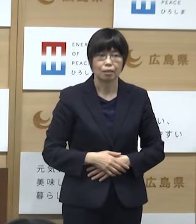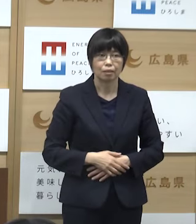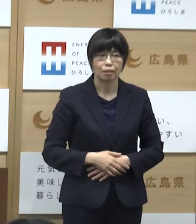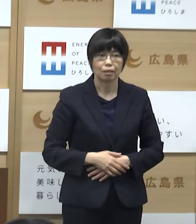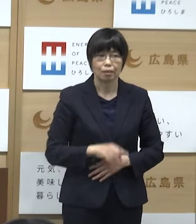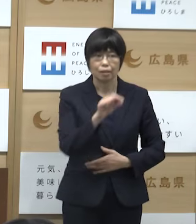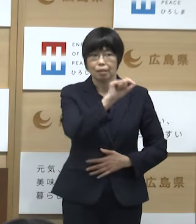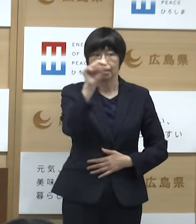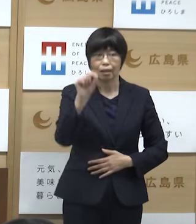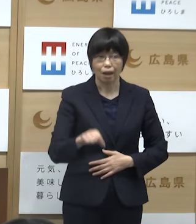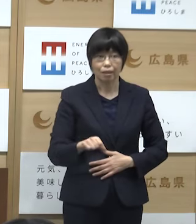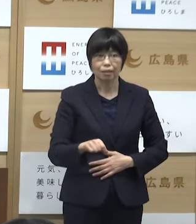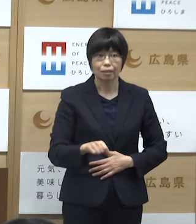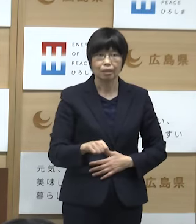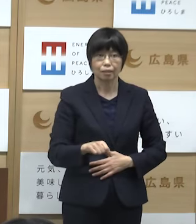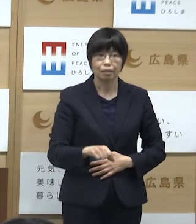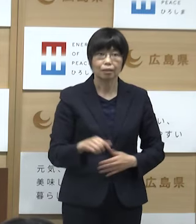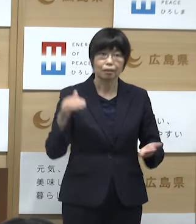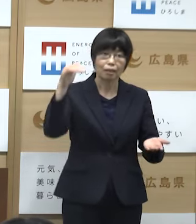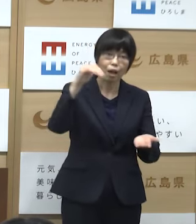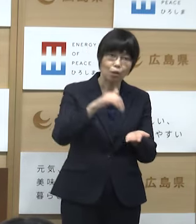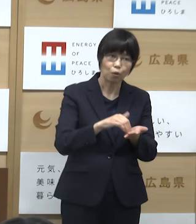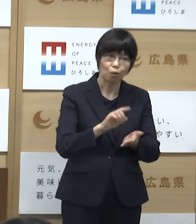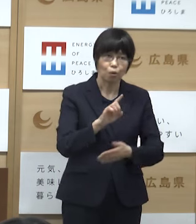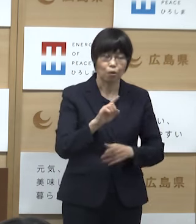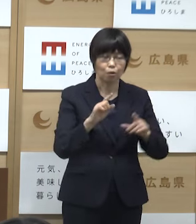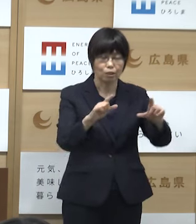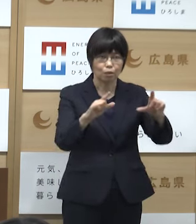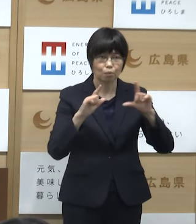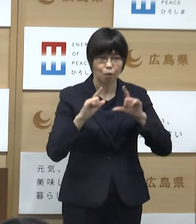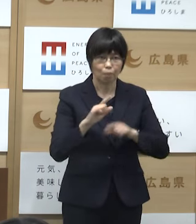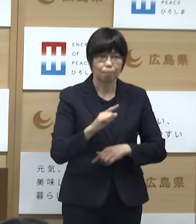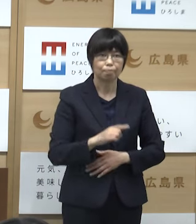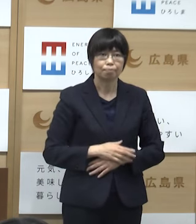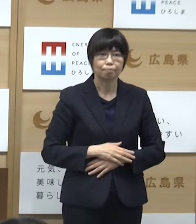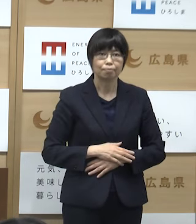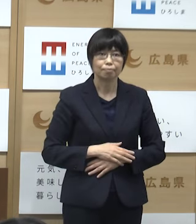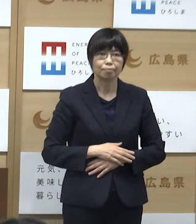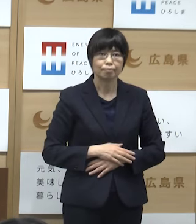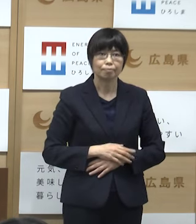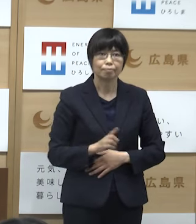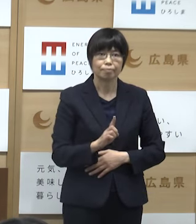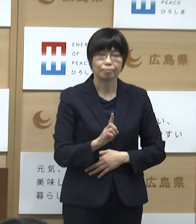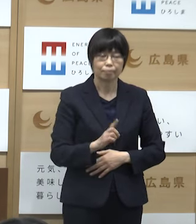そろそろ最後の質問としたいと思いますが、いかがでしょうか。